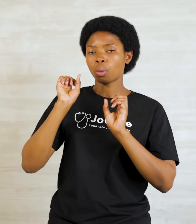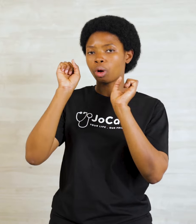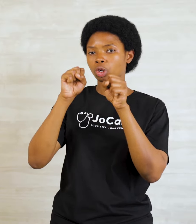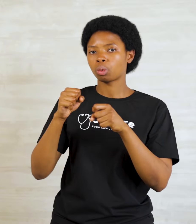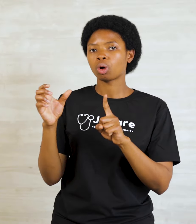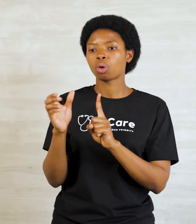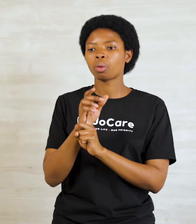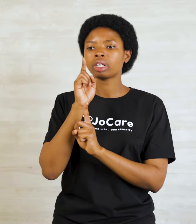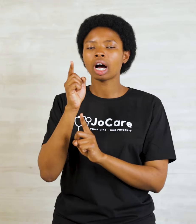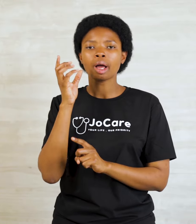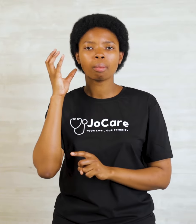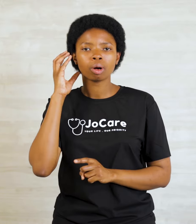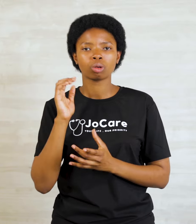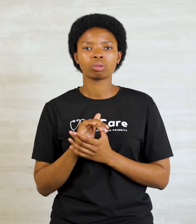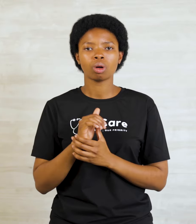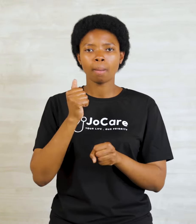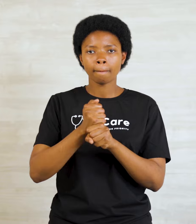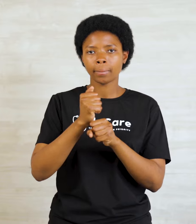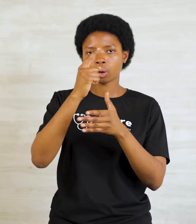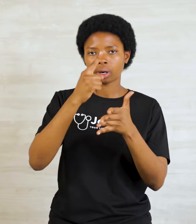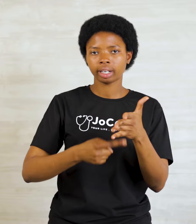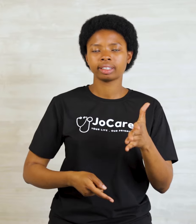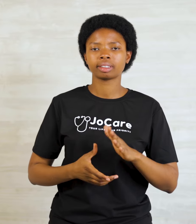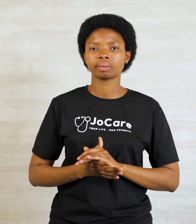kuyabona, twaba bakora iki?